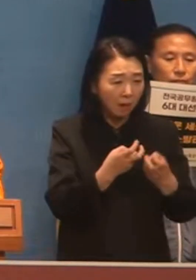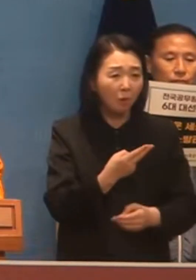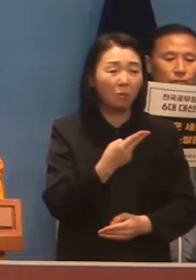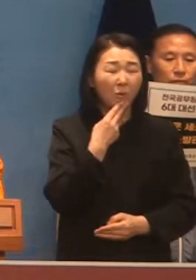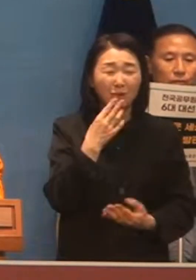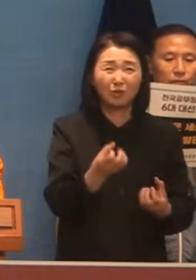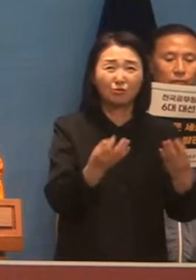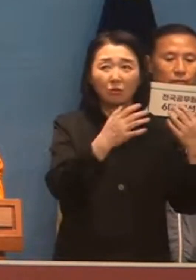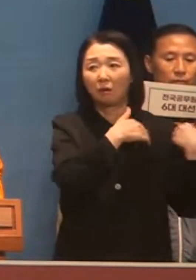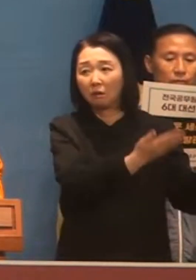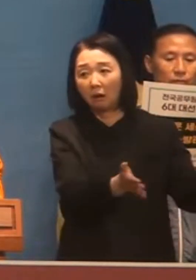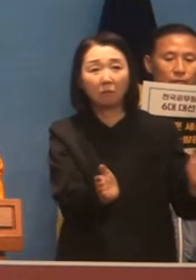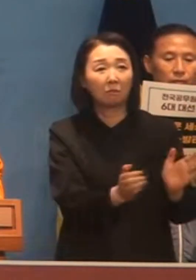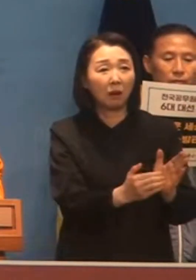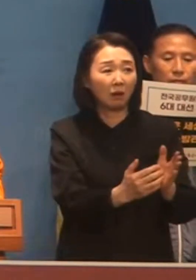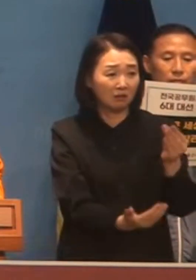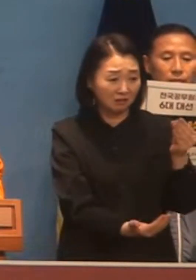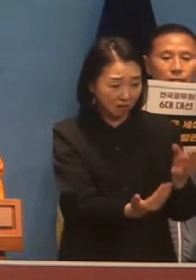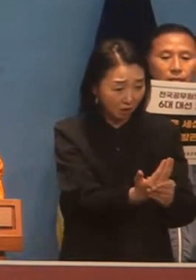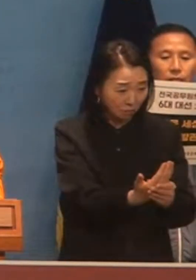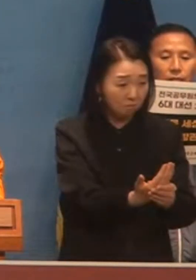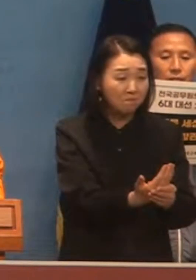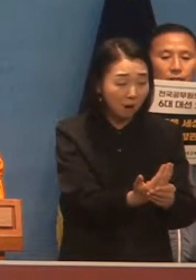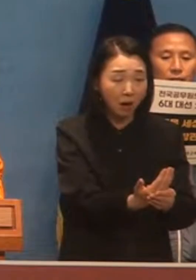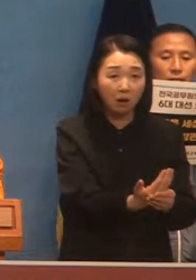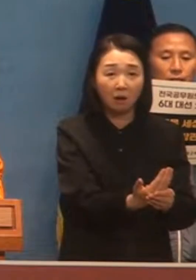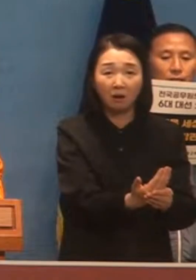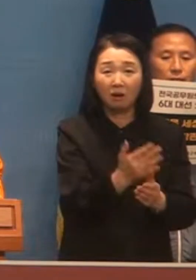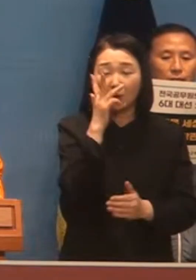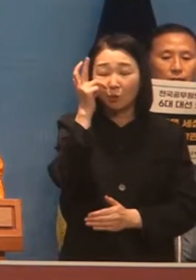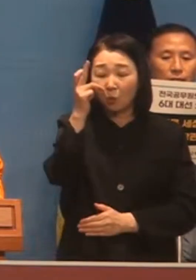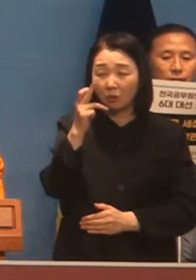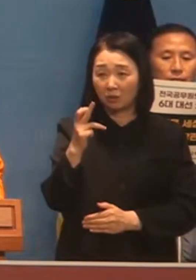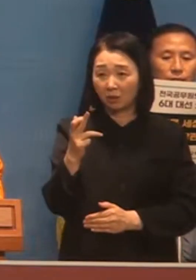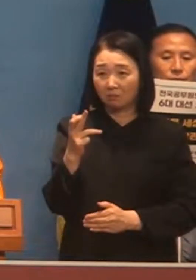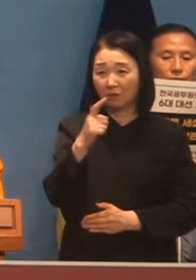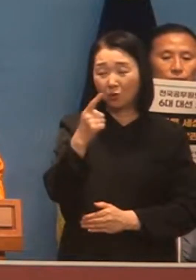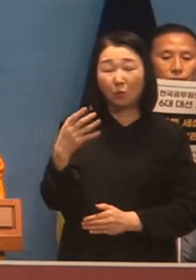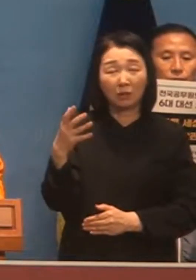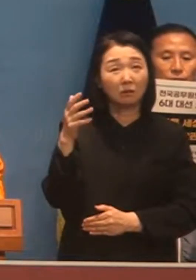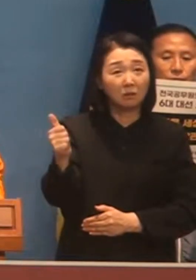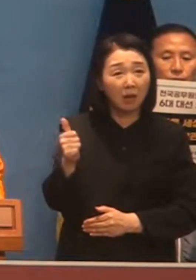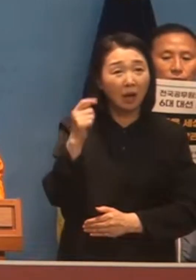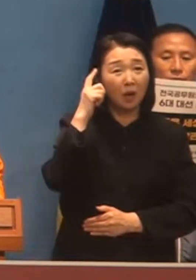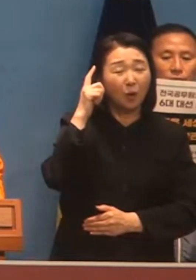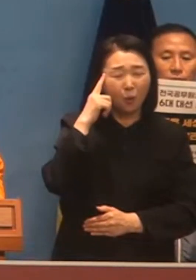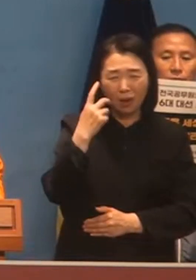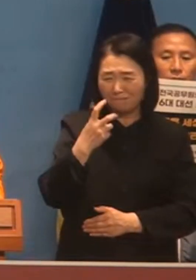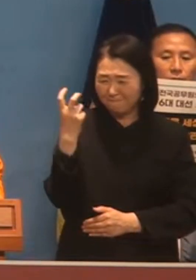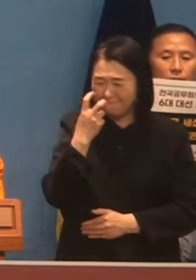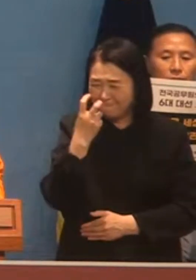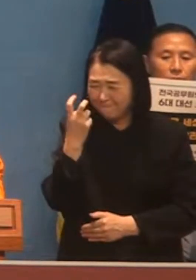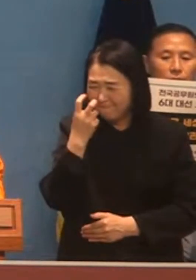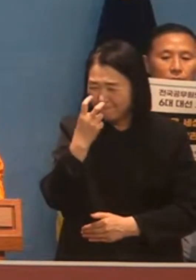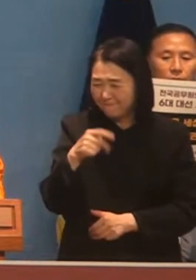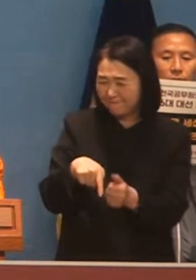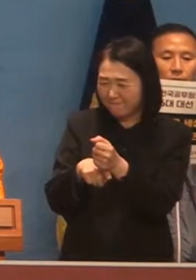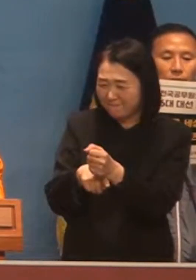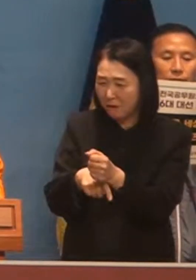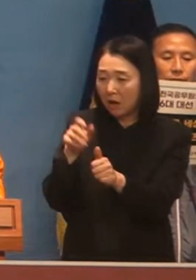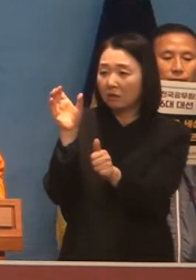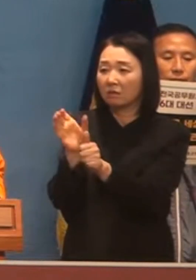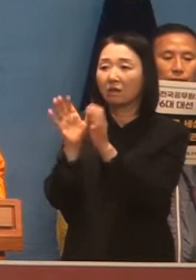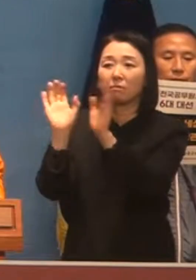축제를 방치해놓고 참사가 발생하자 용산 소방서장을 구조지휘 소홀로 소소하며 책임을 떠넘기려